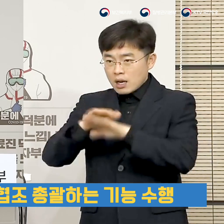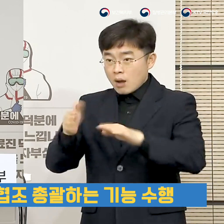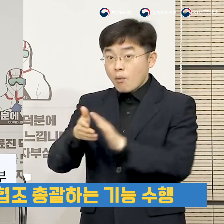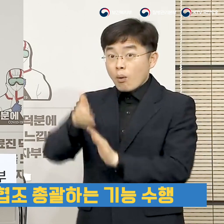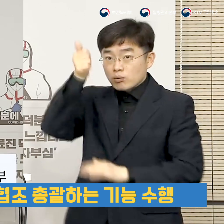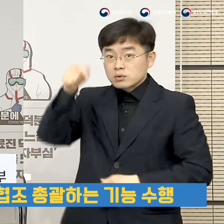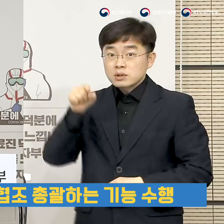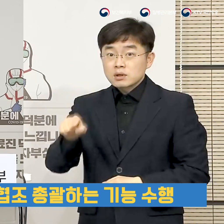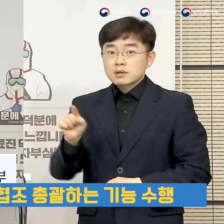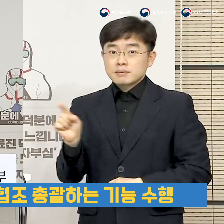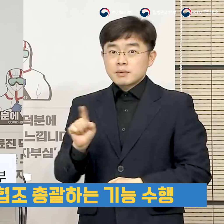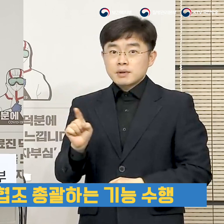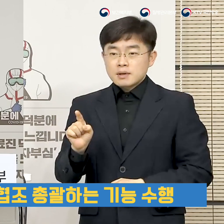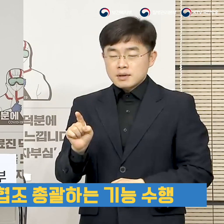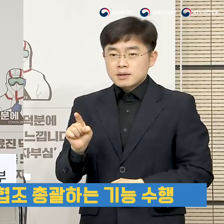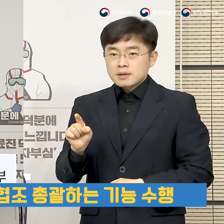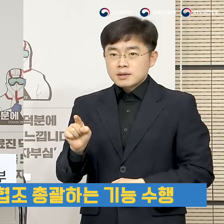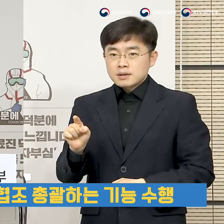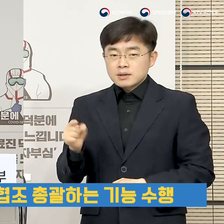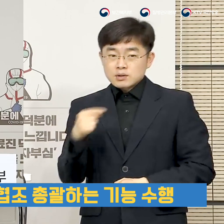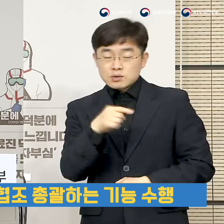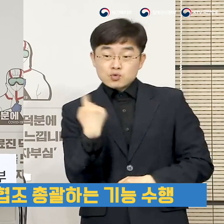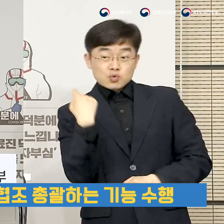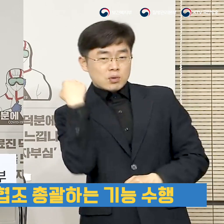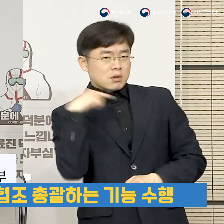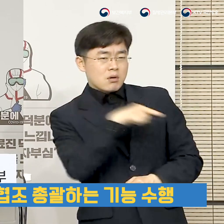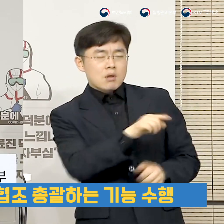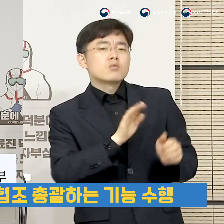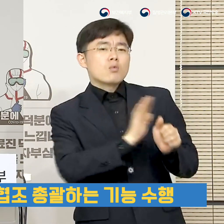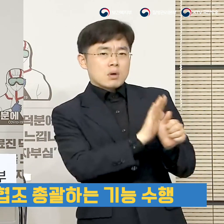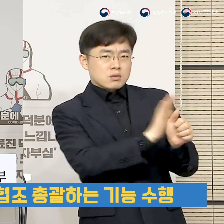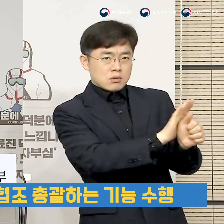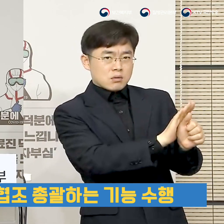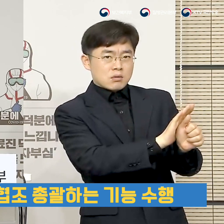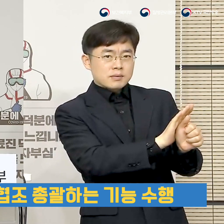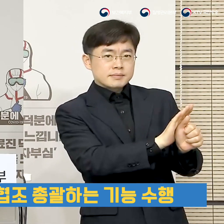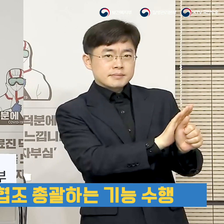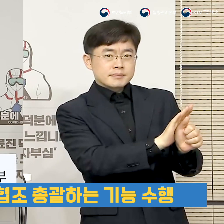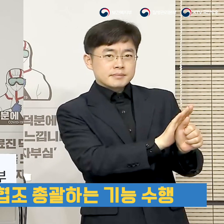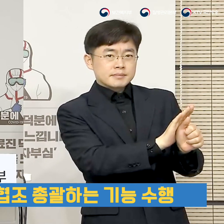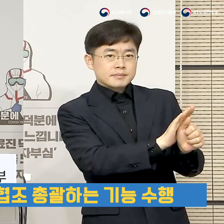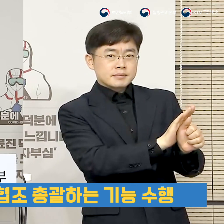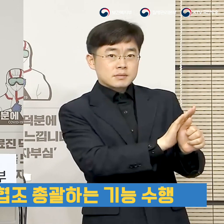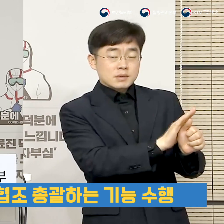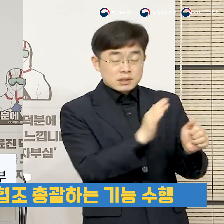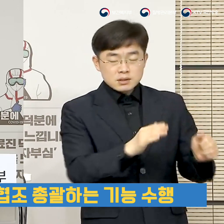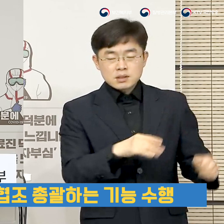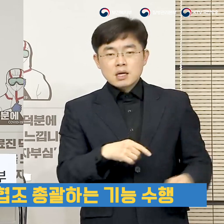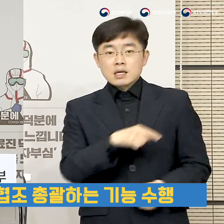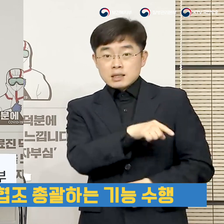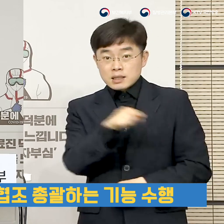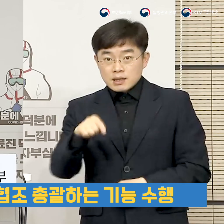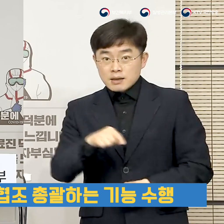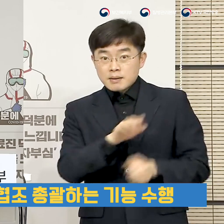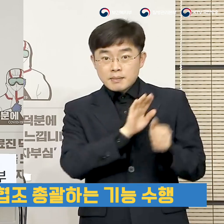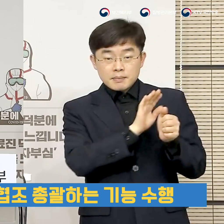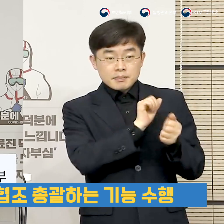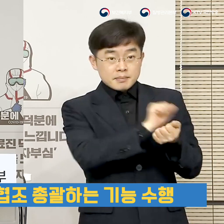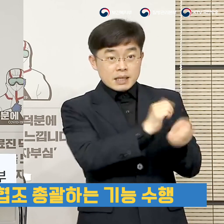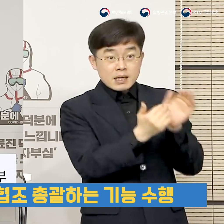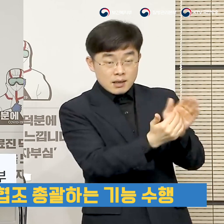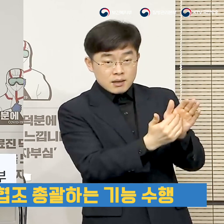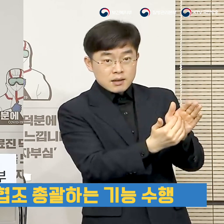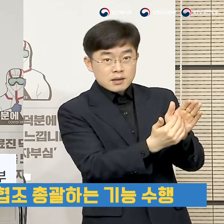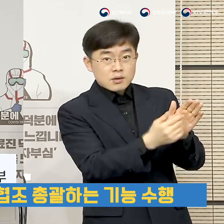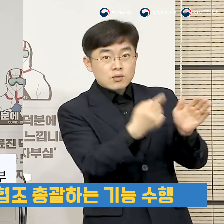이 방대본이 방역 업무에 집중할 수 있도록 일종의 다른 방역상의